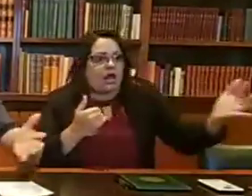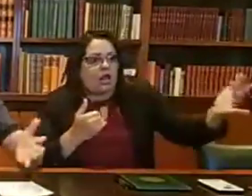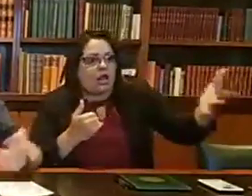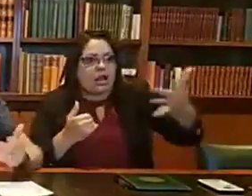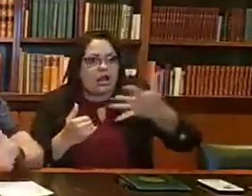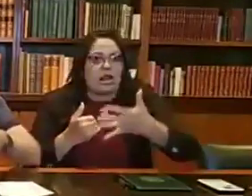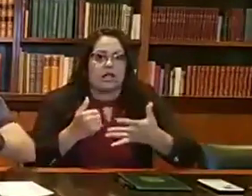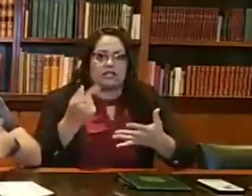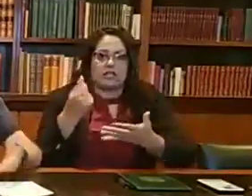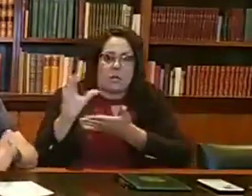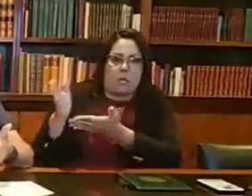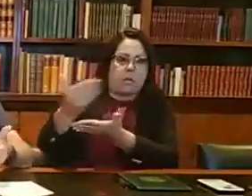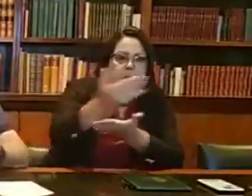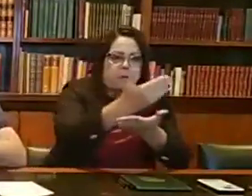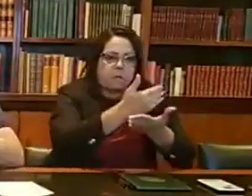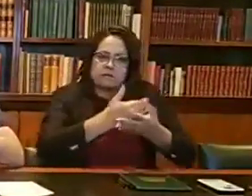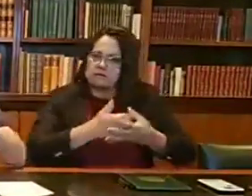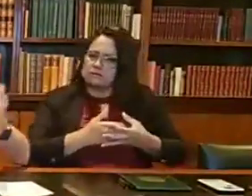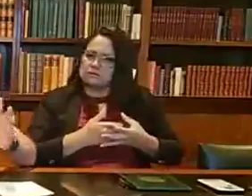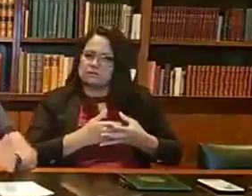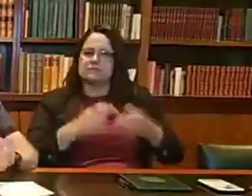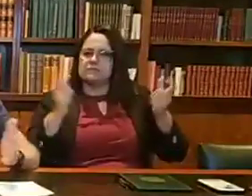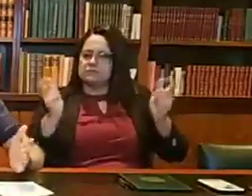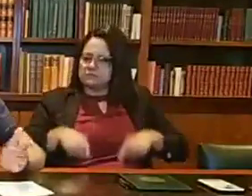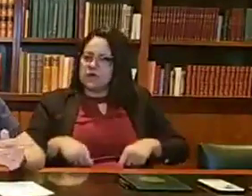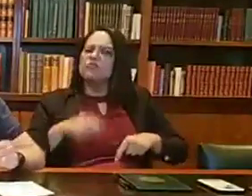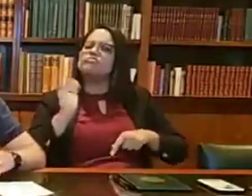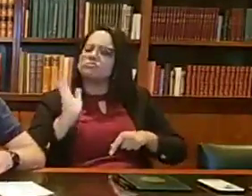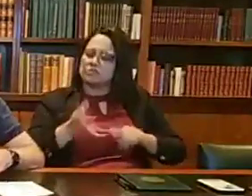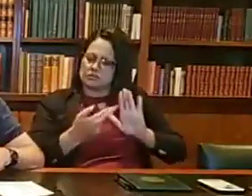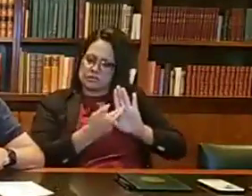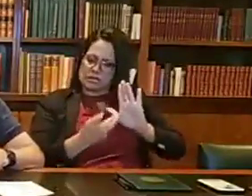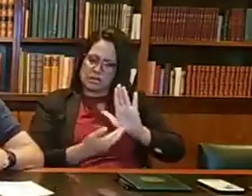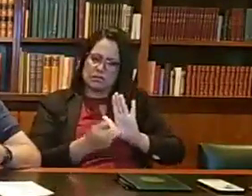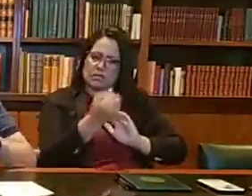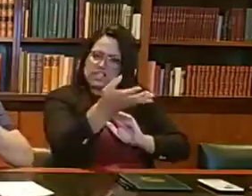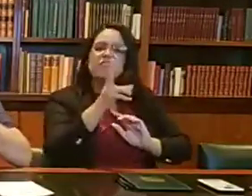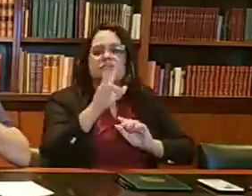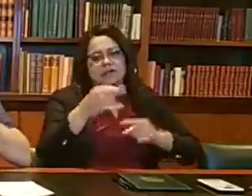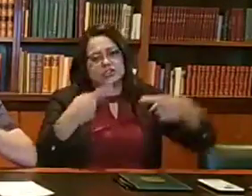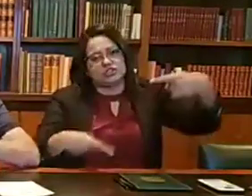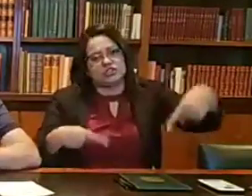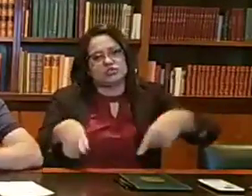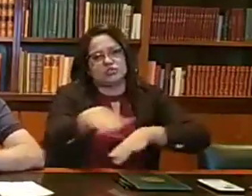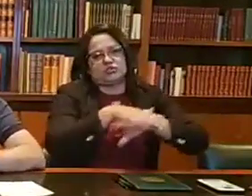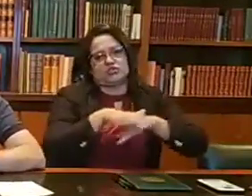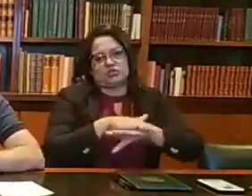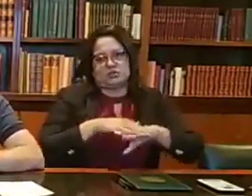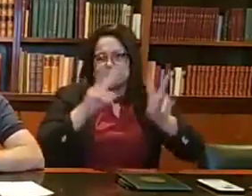gente pode não. Pela regulamentação que mandando para lá, vamos discutir com o parlamento brasileiro.